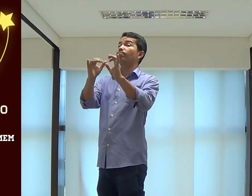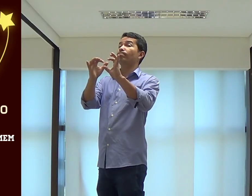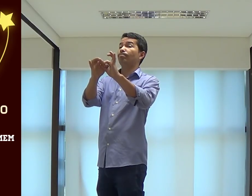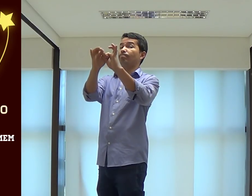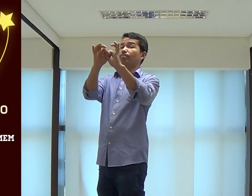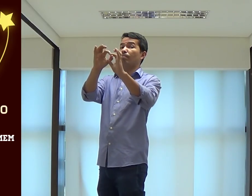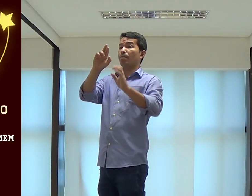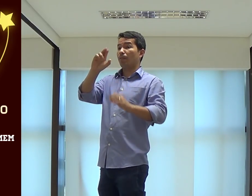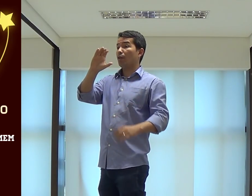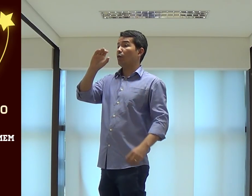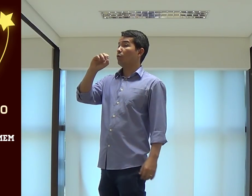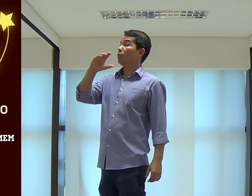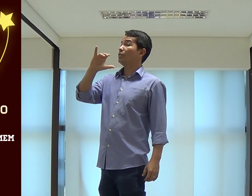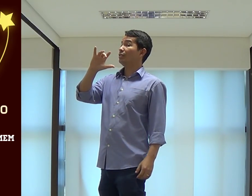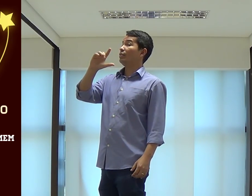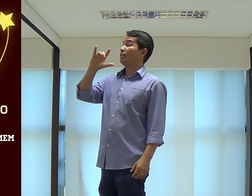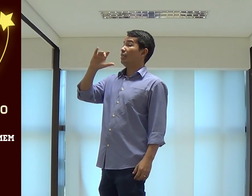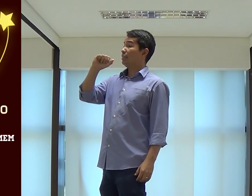tempo, sim, de reconciliação.